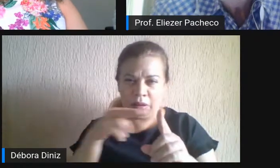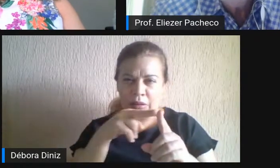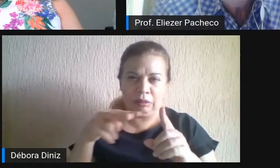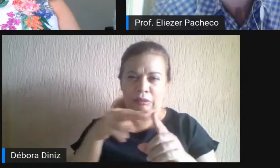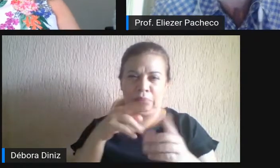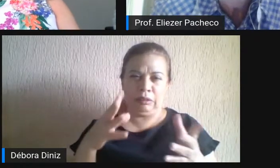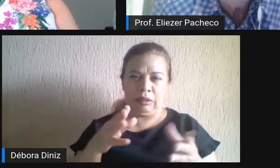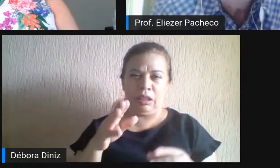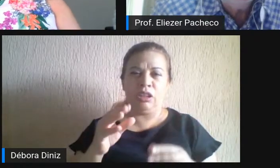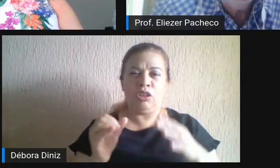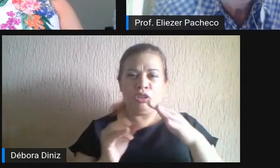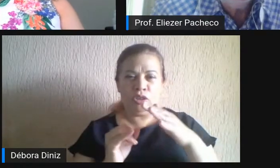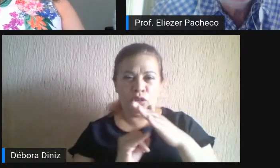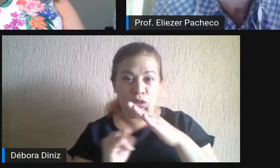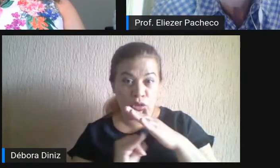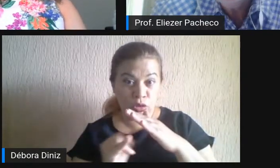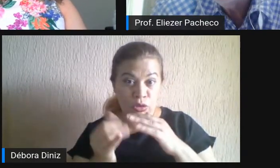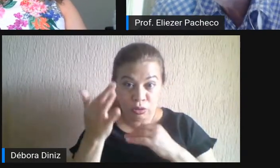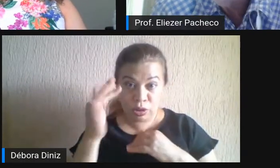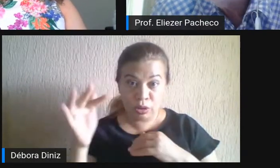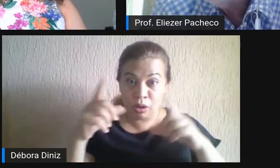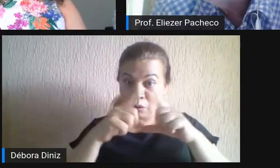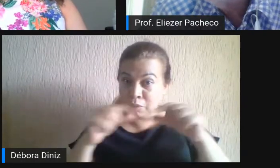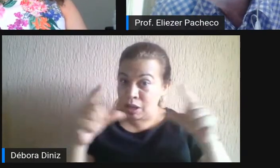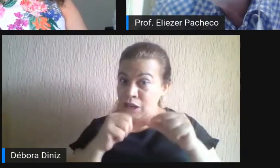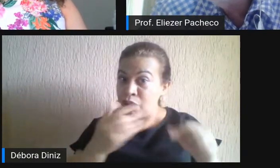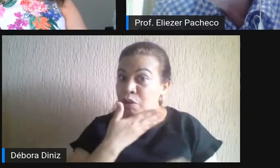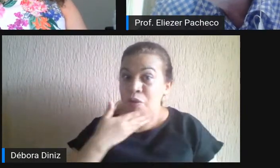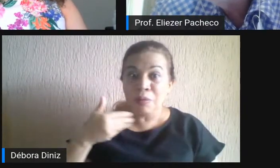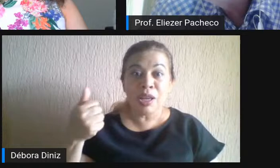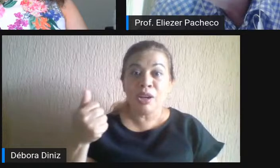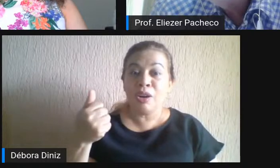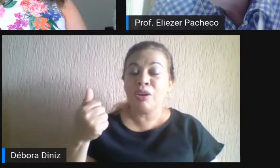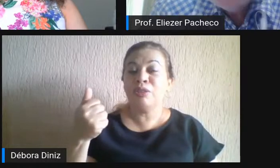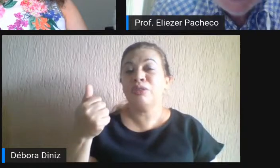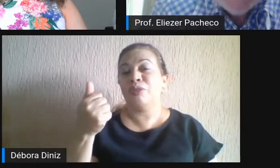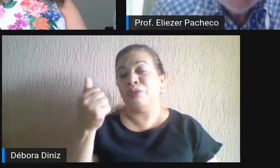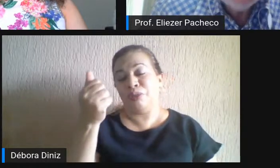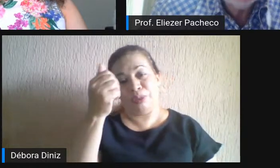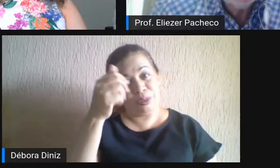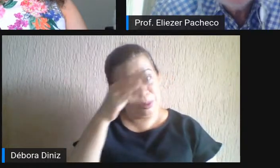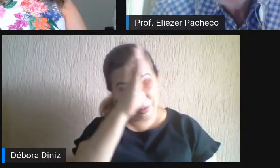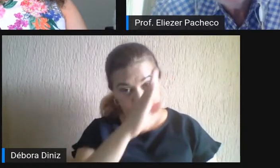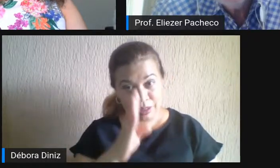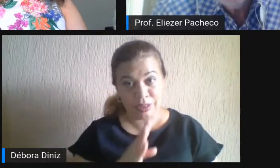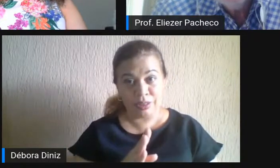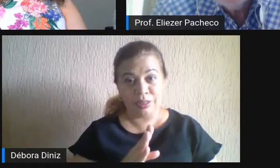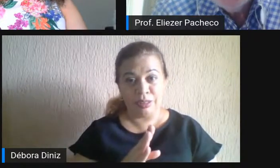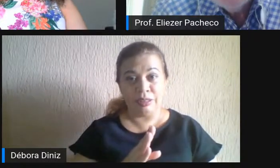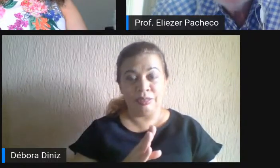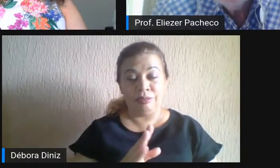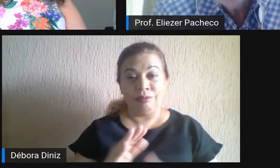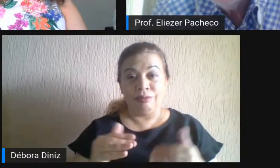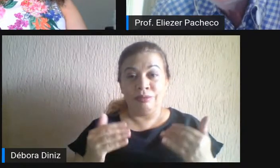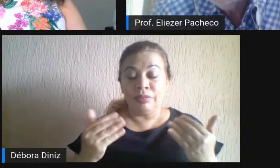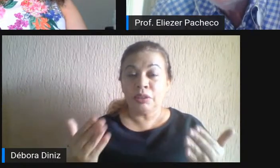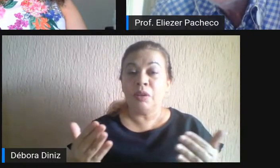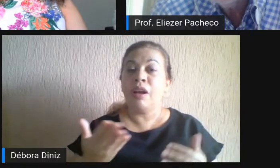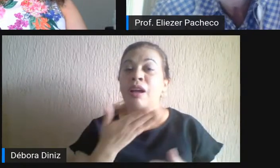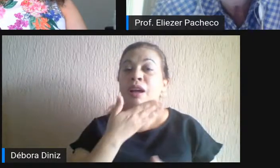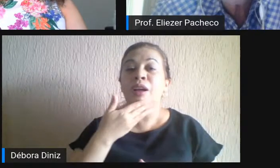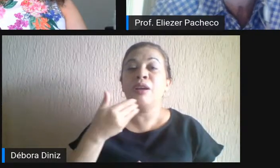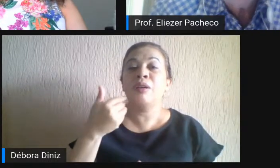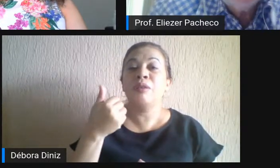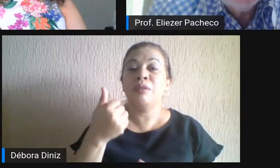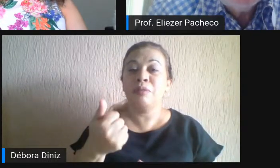Instituto Federal de Brasília, que é um dos melhores do país. E eu me baseei nisso também, porque aqui a melhor escola do Rio Grande do Sul, escola pública, é o